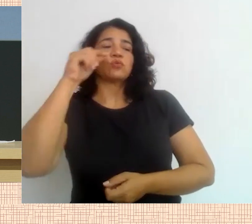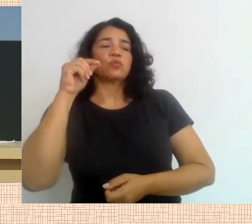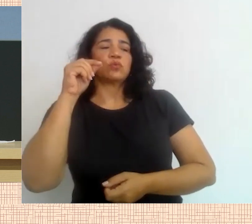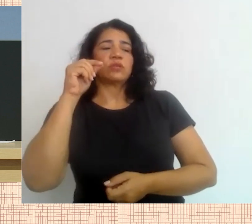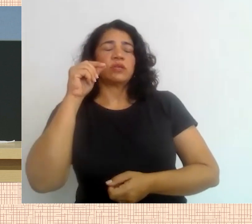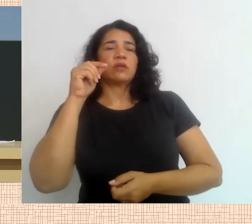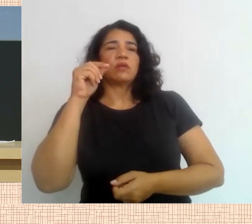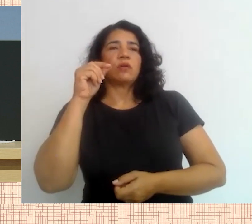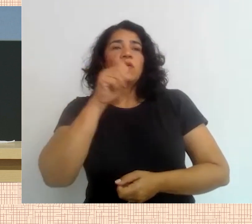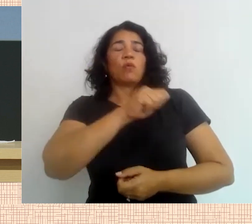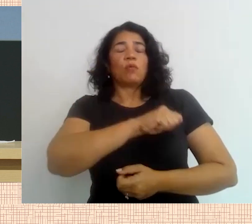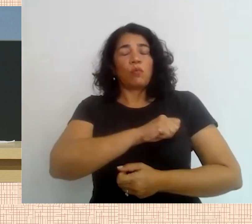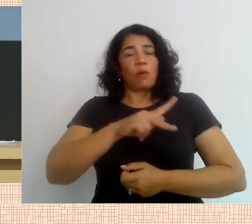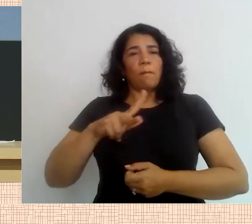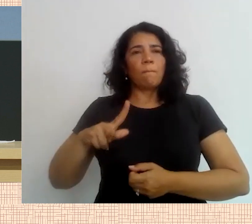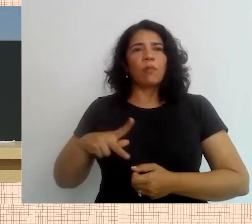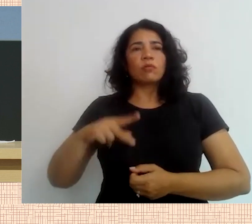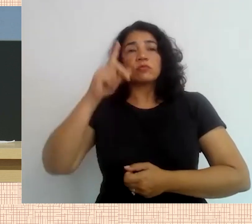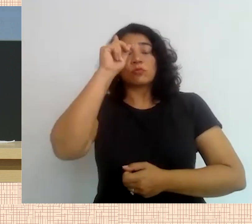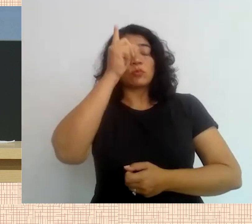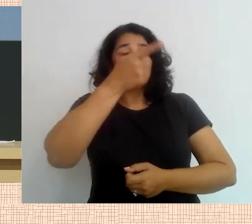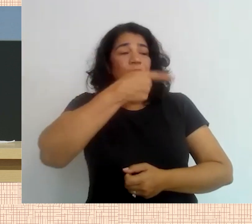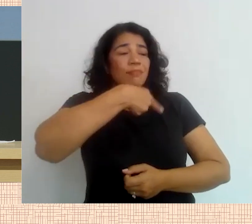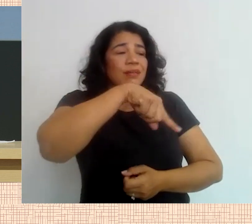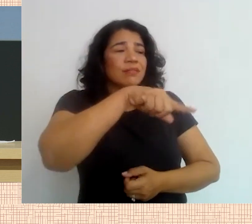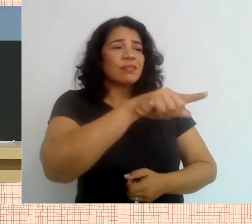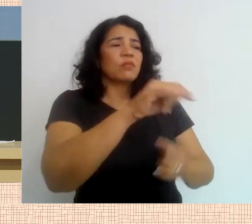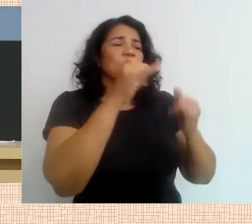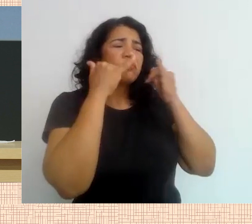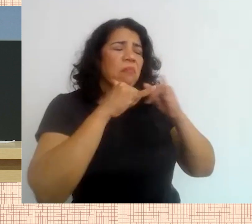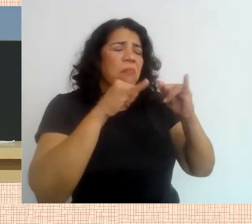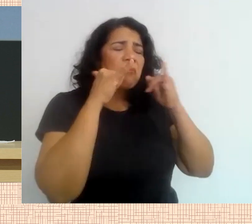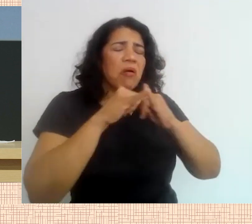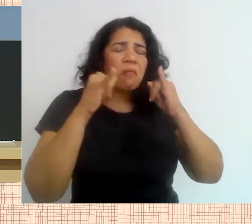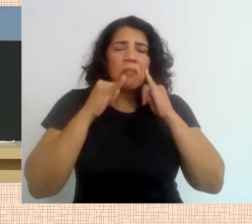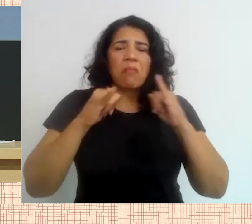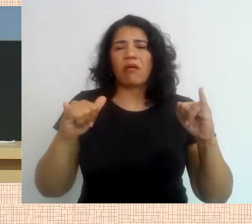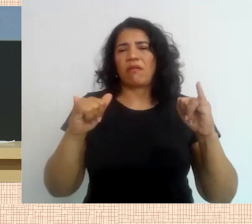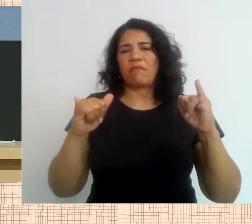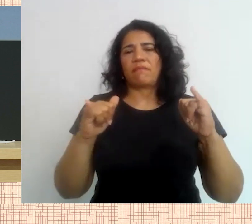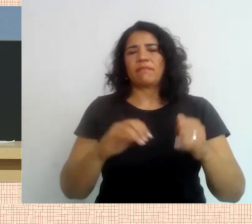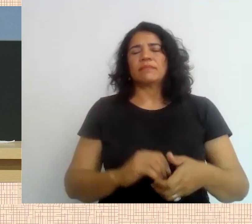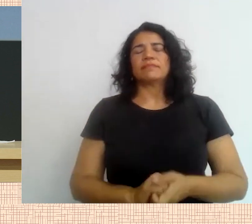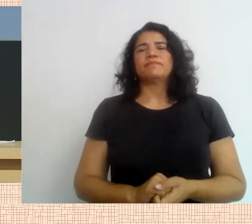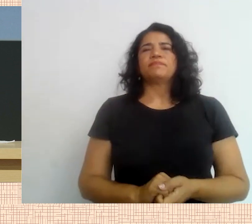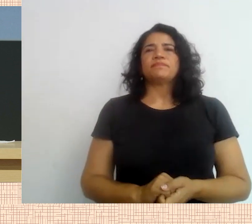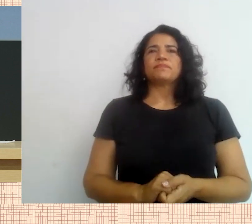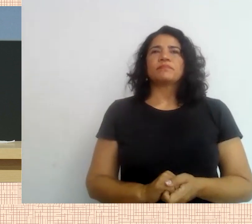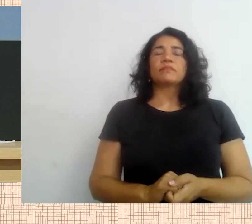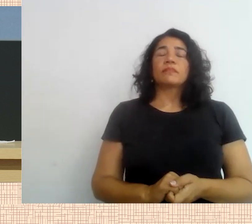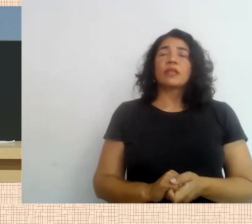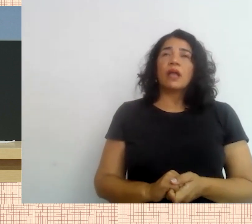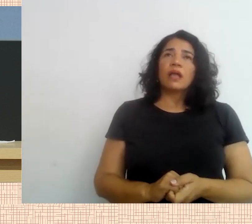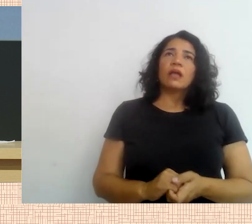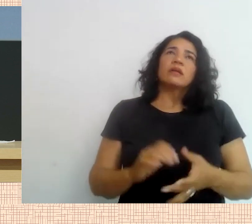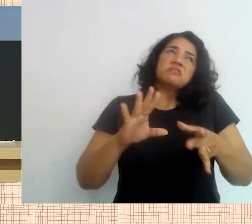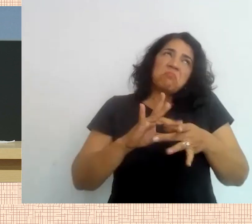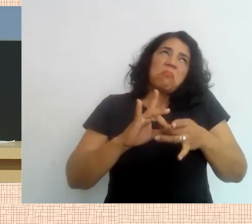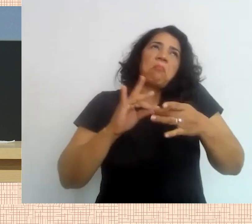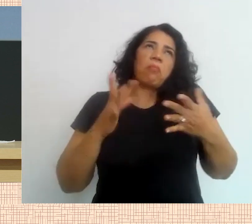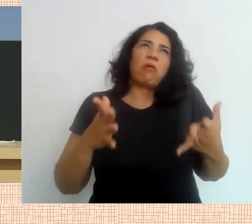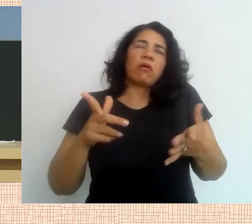apóstolos, mas Deus dispensa por uma única